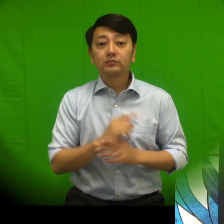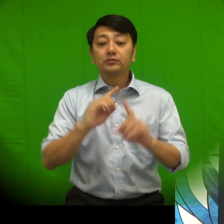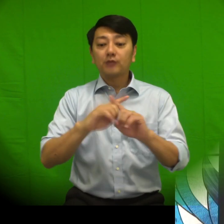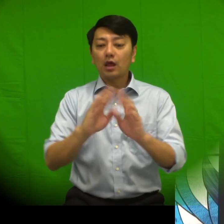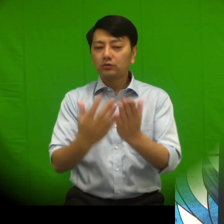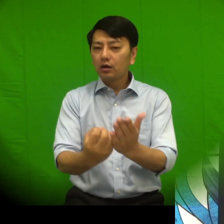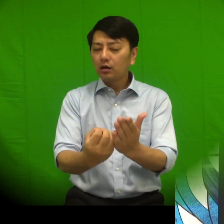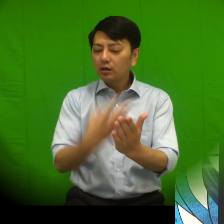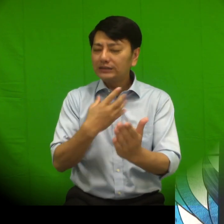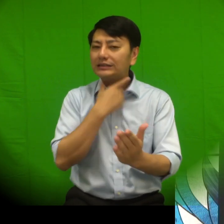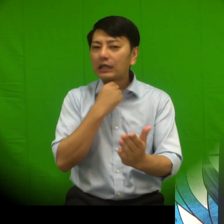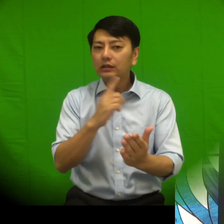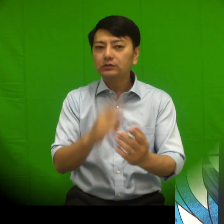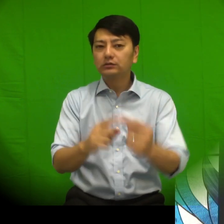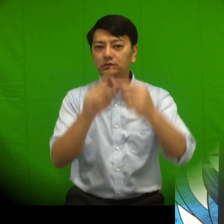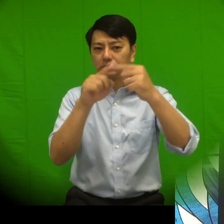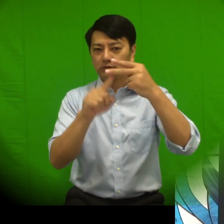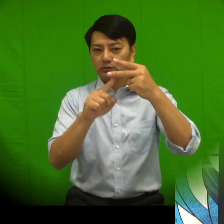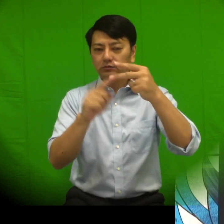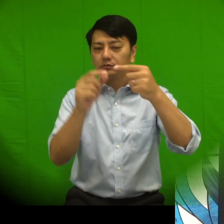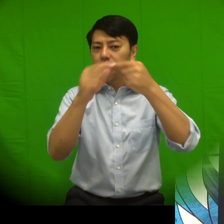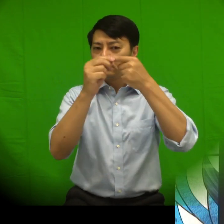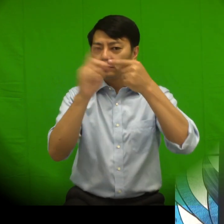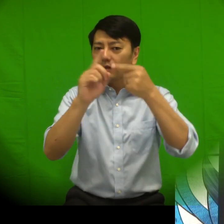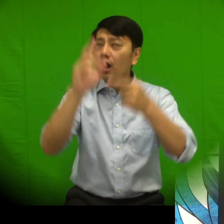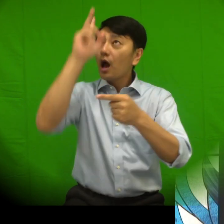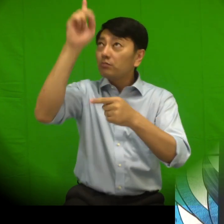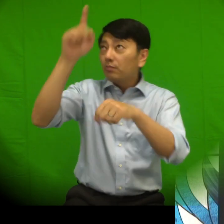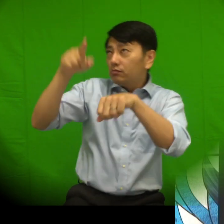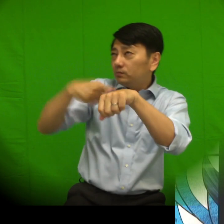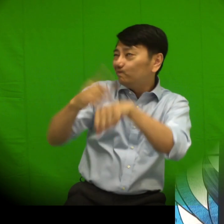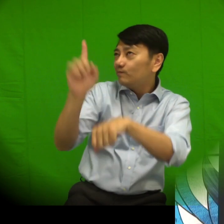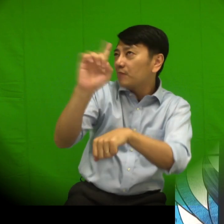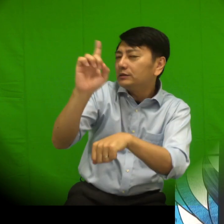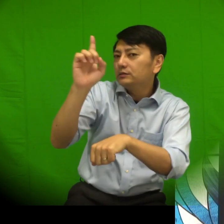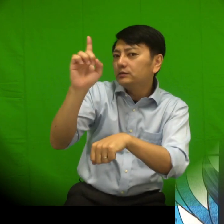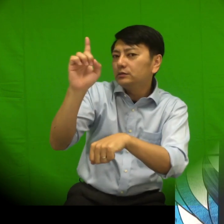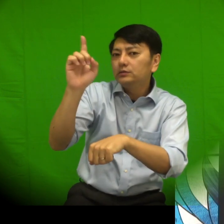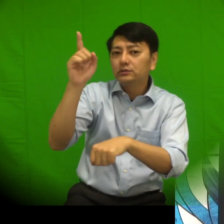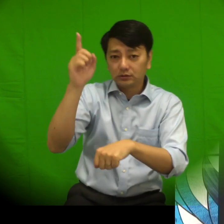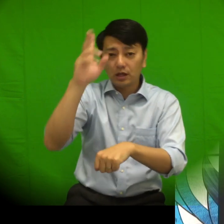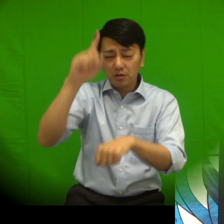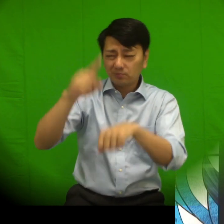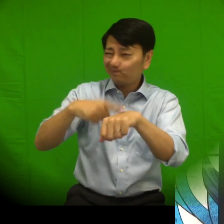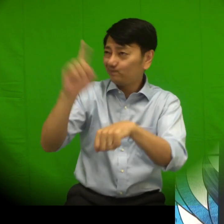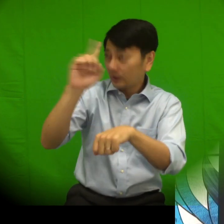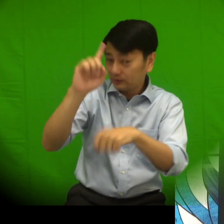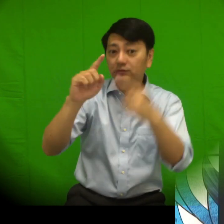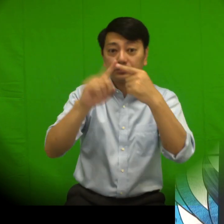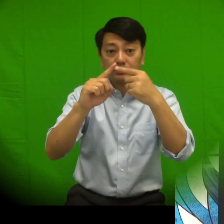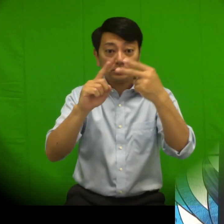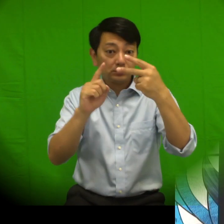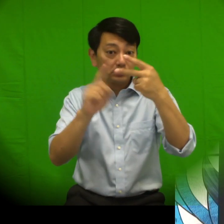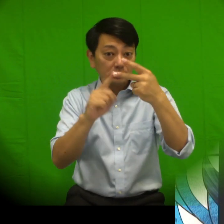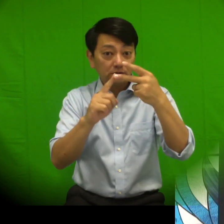ているのは次の2つです一つは神とはどういうお方か神とは同様方が2つ目はその